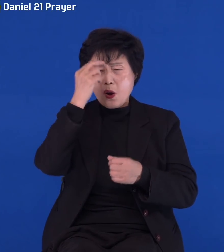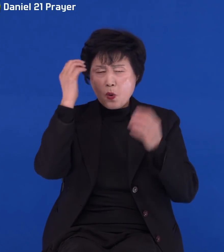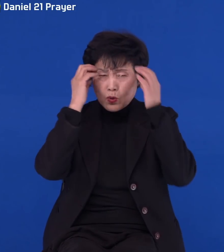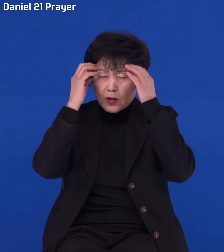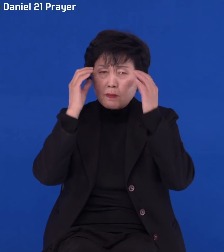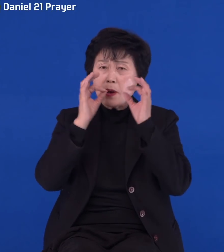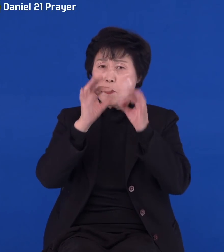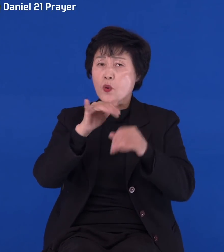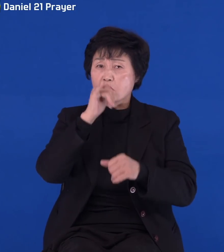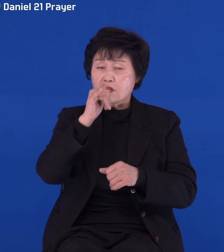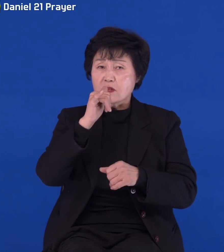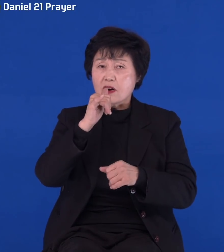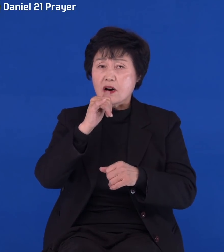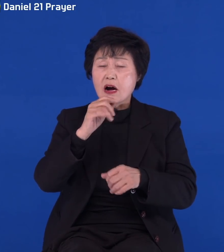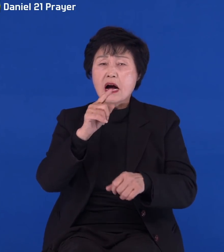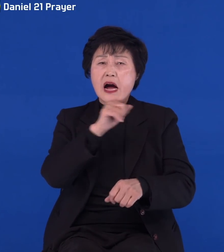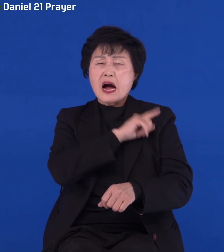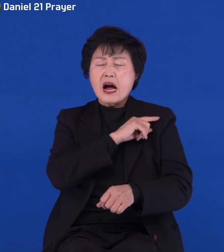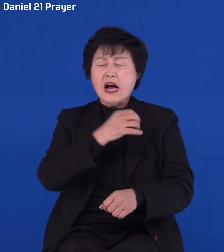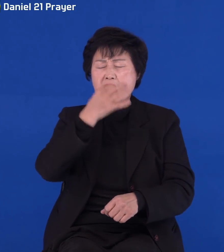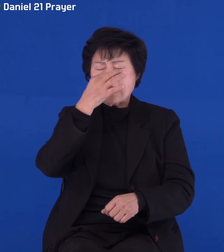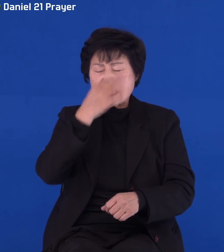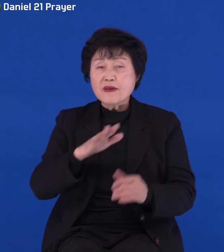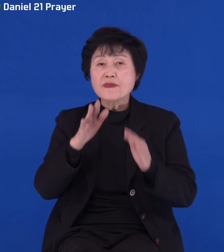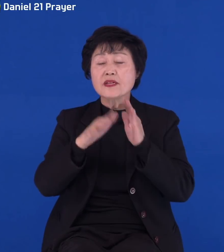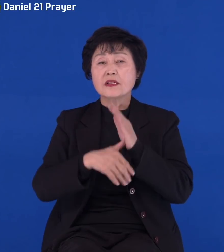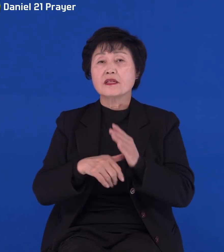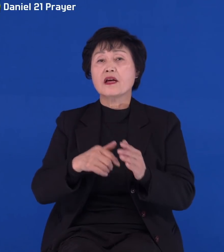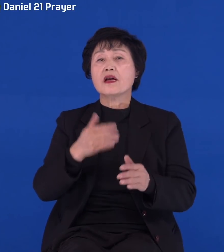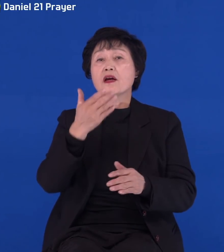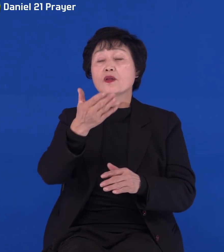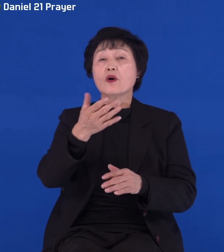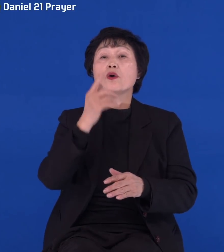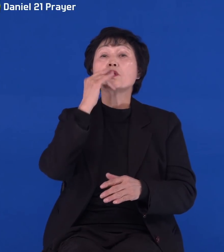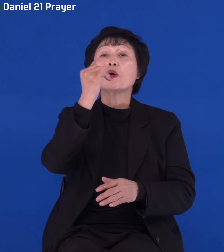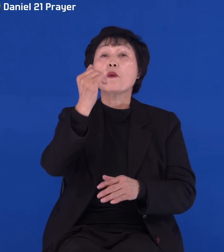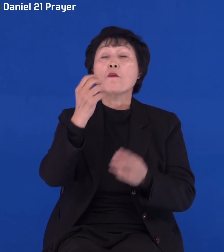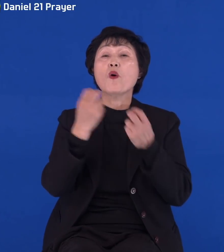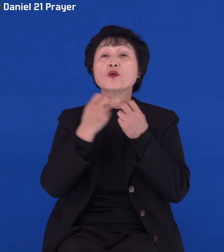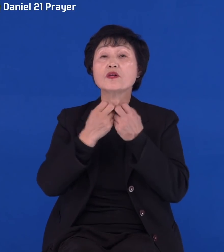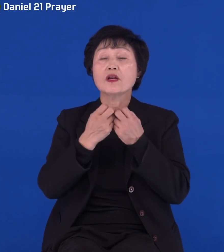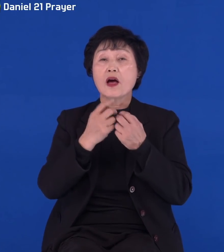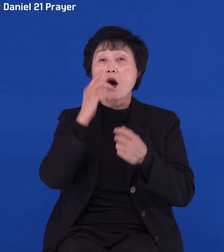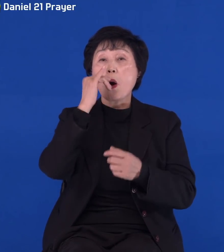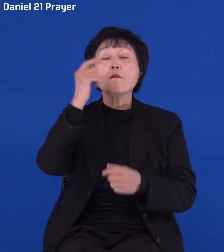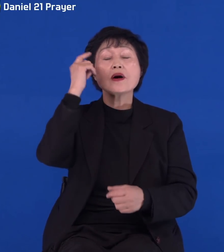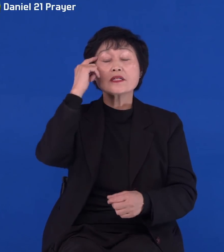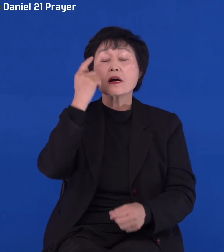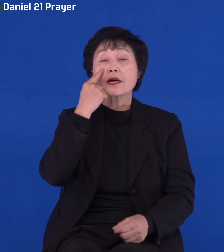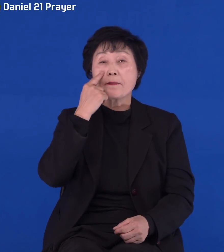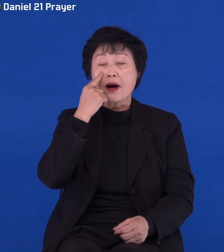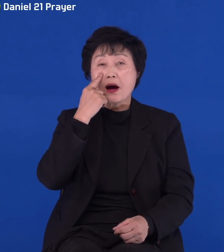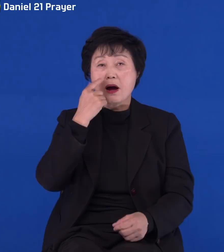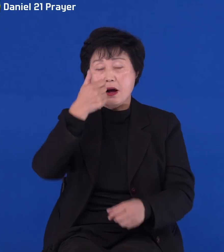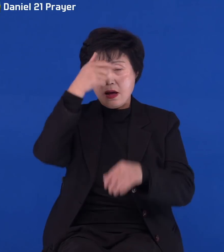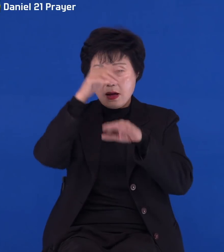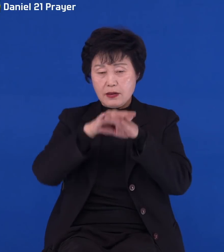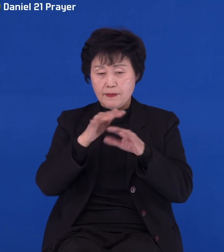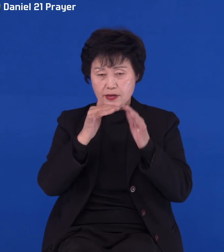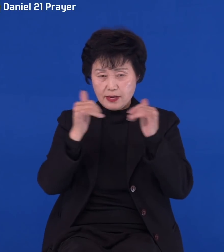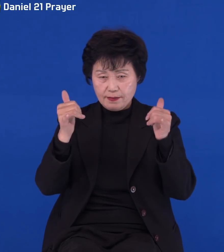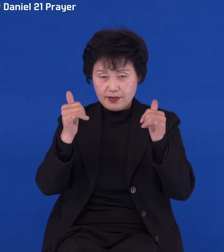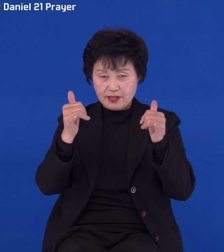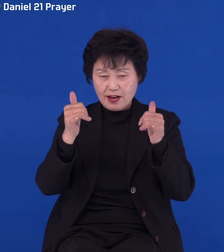예배입니다. 너도 예배자야. 보여야지. 저는 그날 바로 집으로 뛰어가서 우리 가족 식구들이 모아서 우리 예배